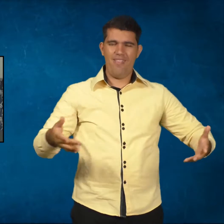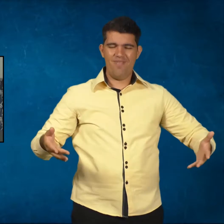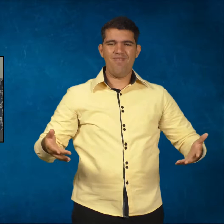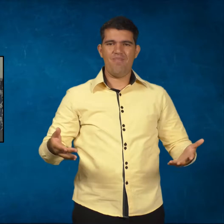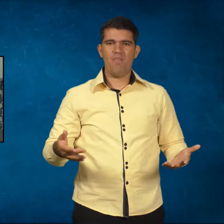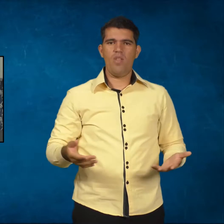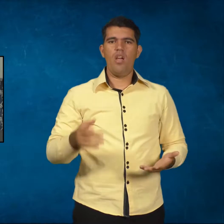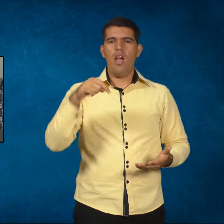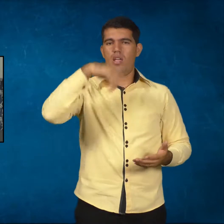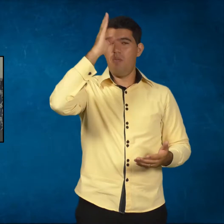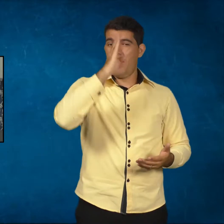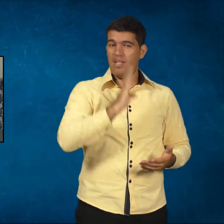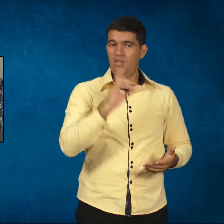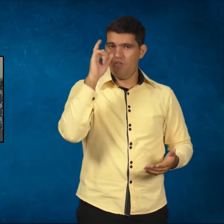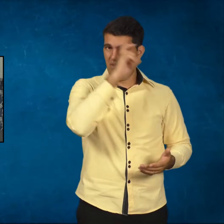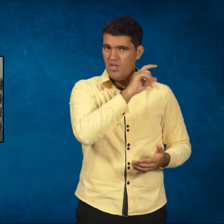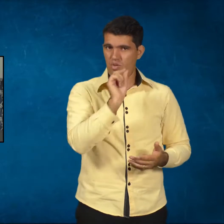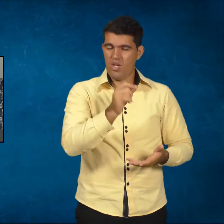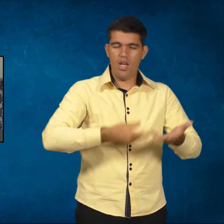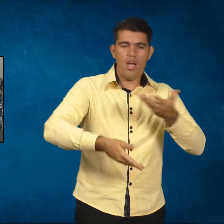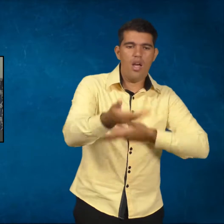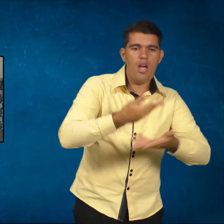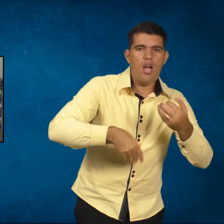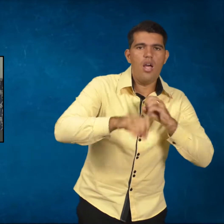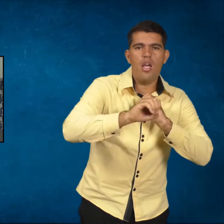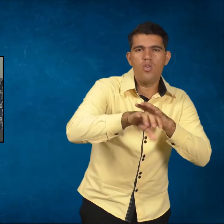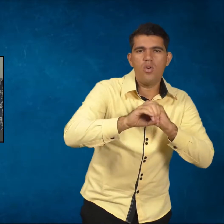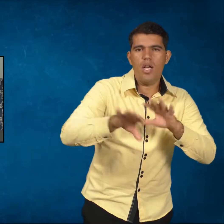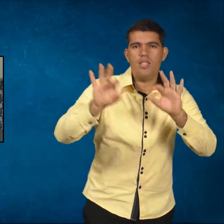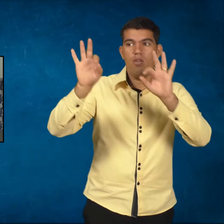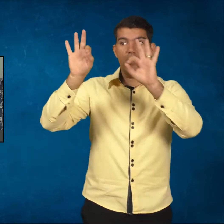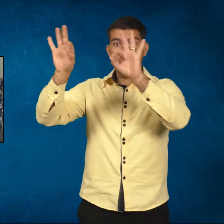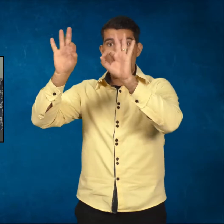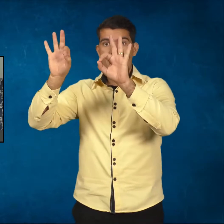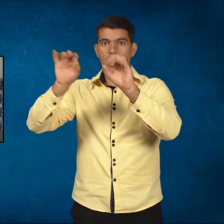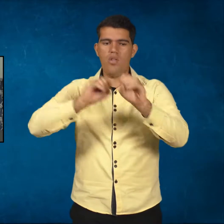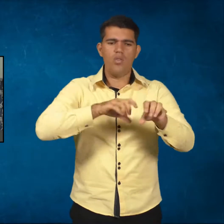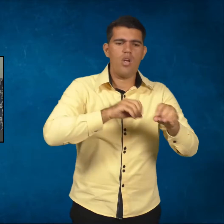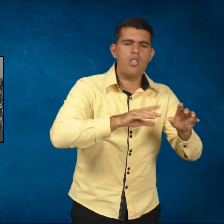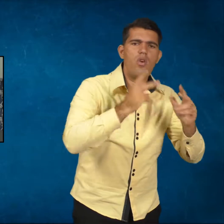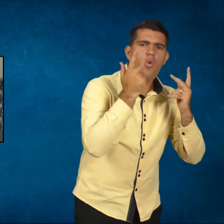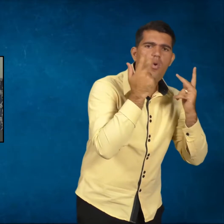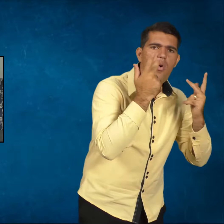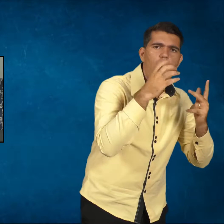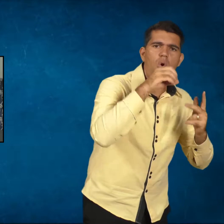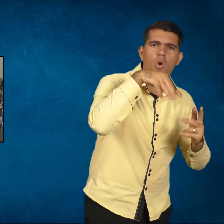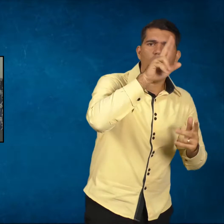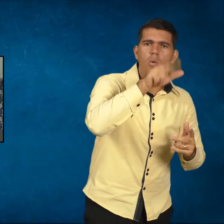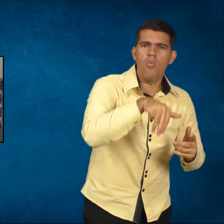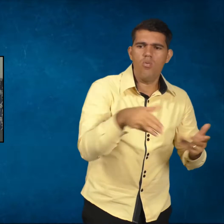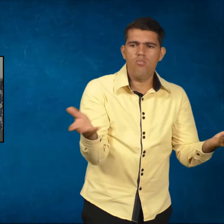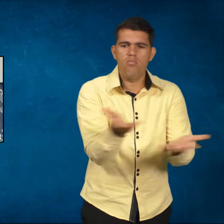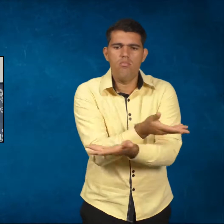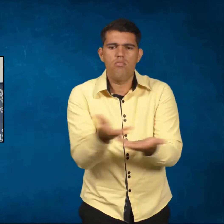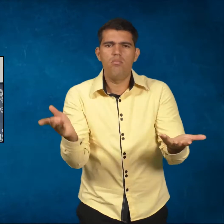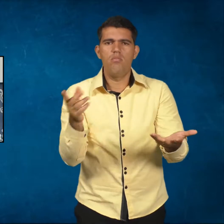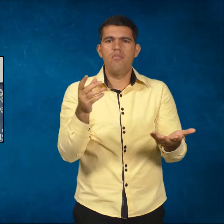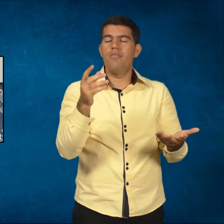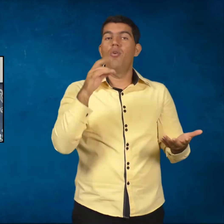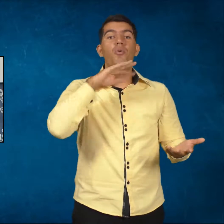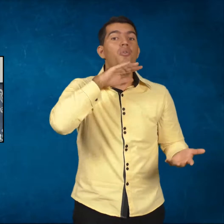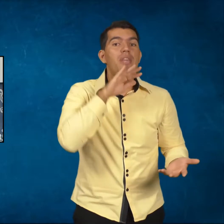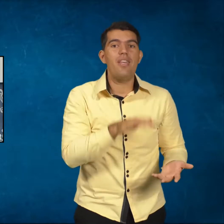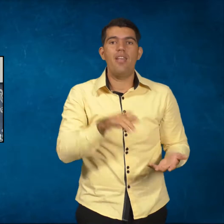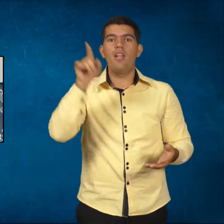a articulação educação especial com a educação comum é muito ruim. Por exemplo, nos Estados Unidos, é